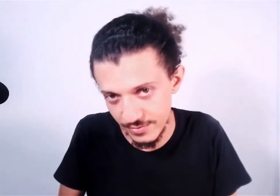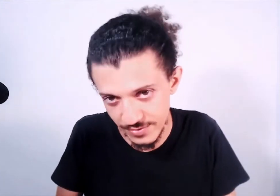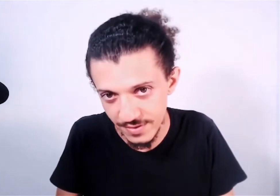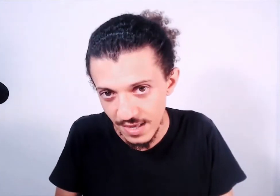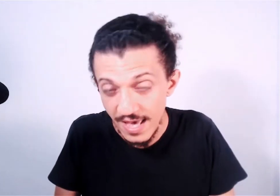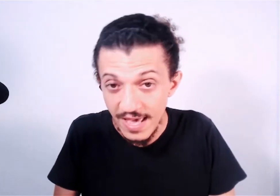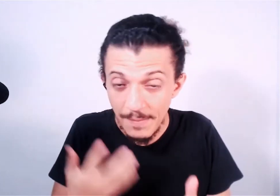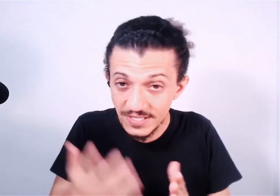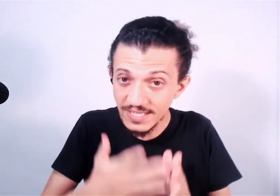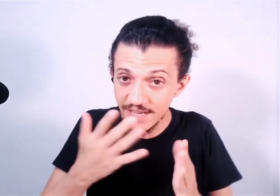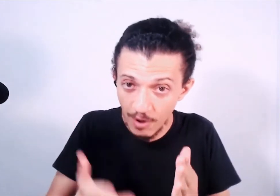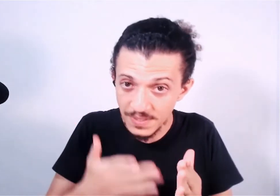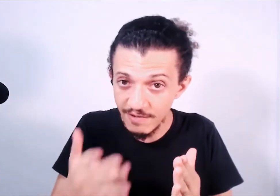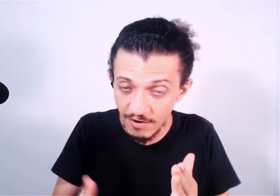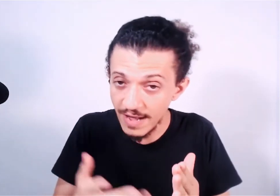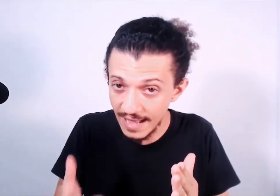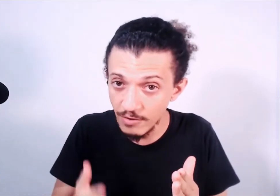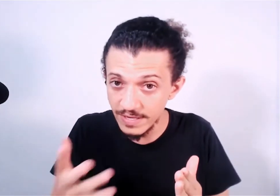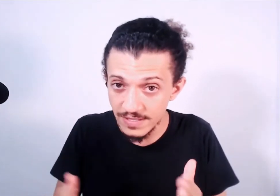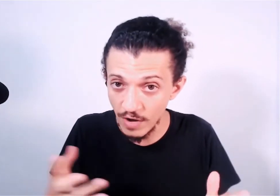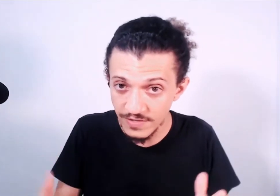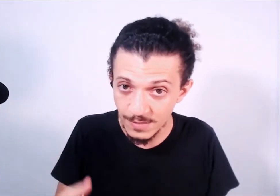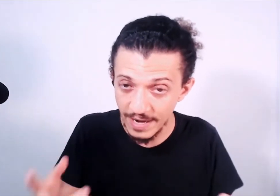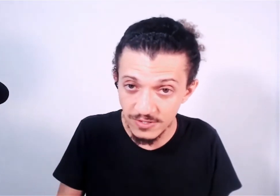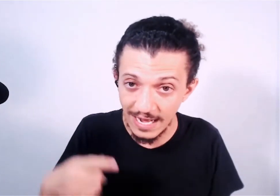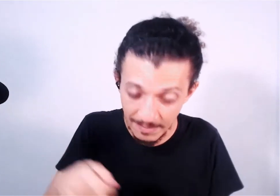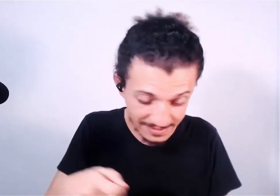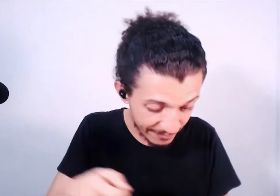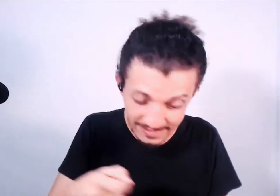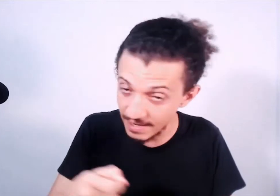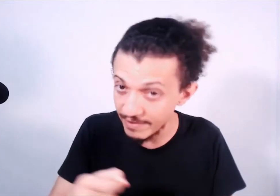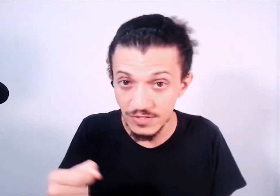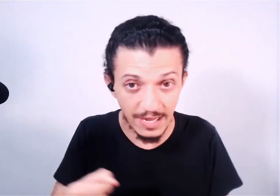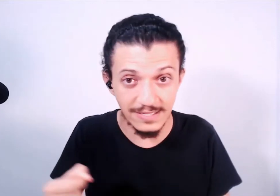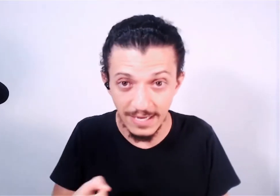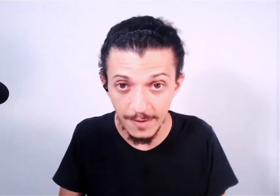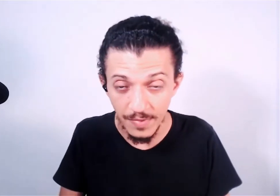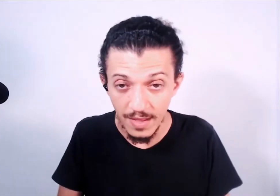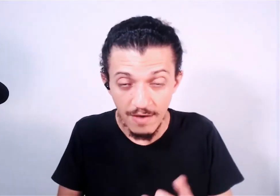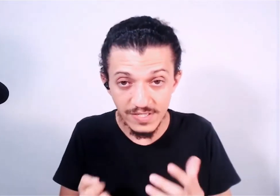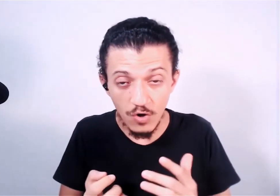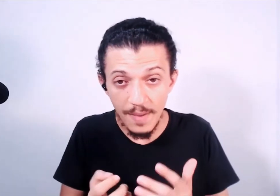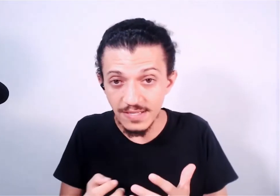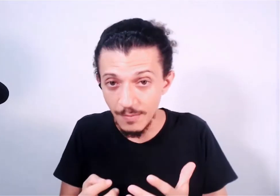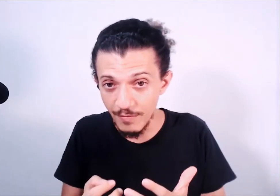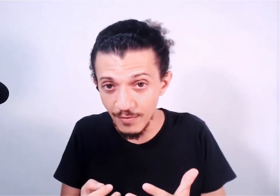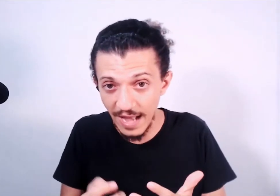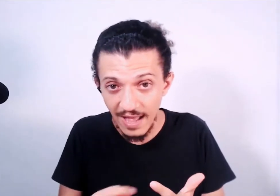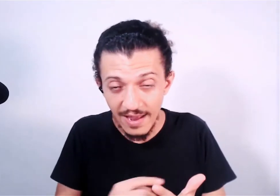aspectos. E à medida em que você vai observando cada um desses novos aspectos da Libras, você vai escrevendo os sinais ali, você começa a se aprofundar